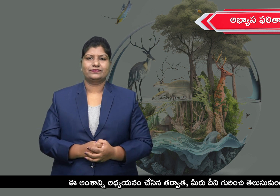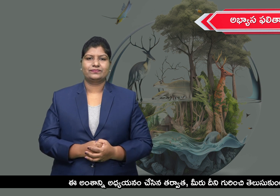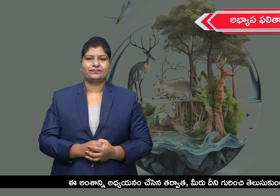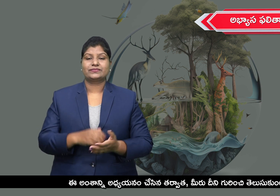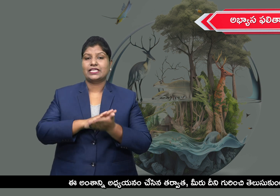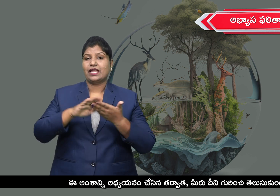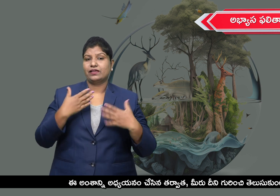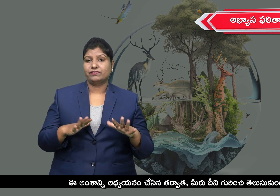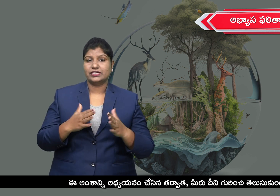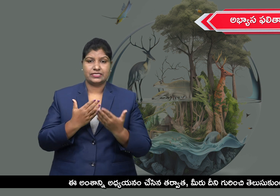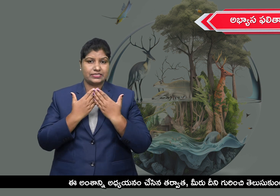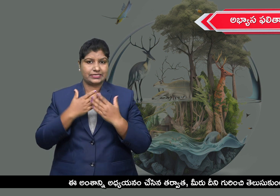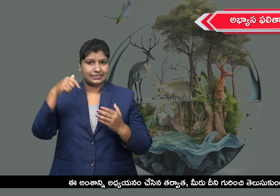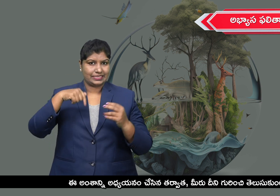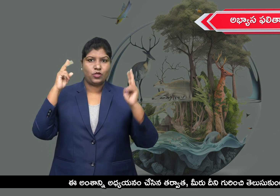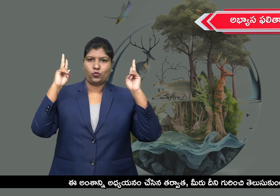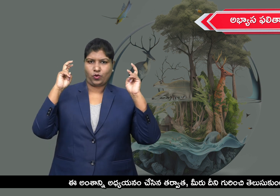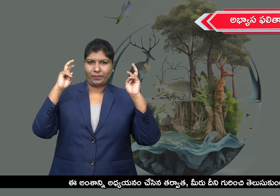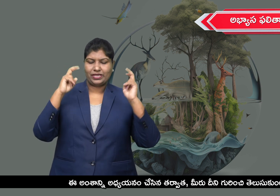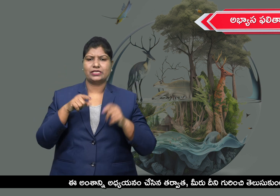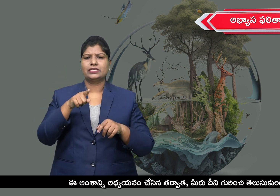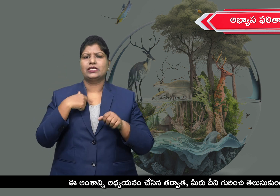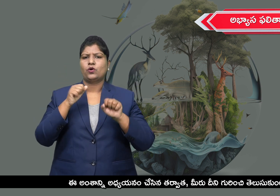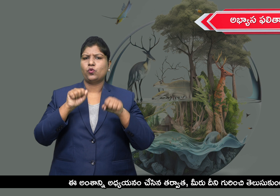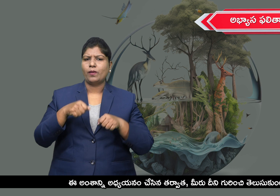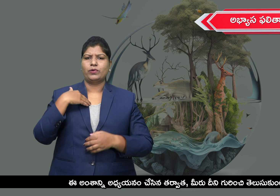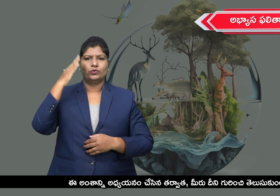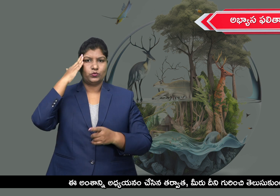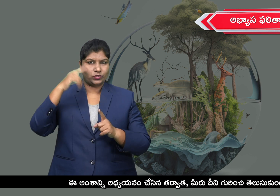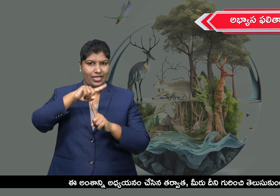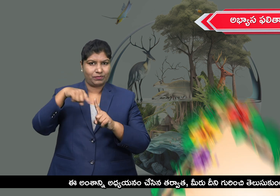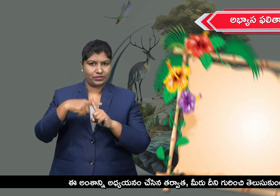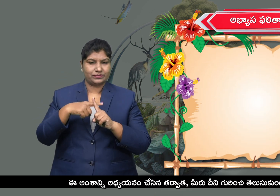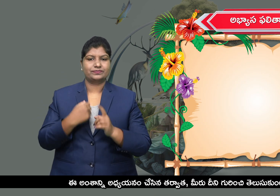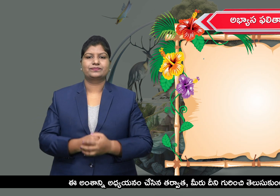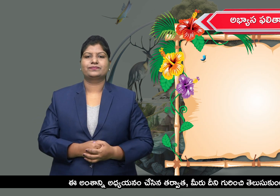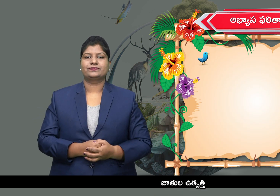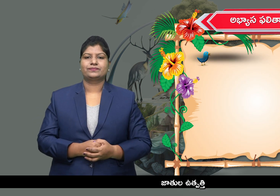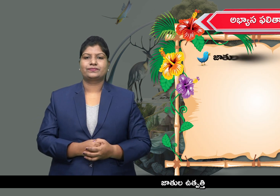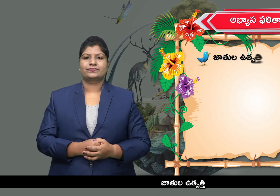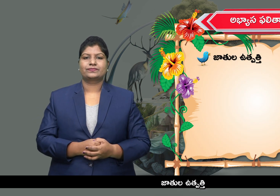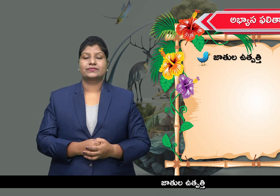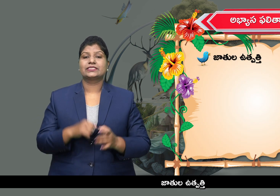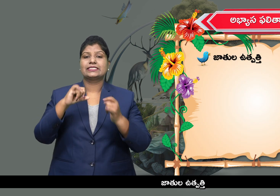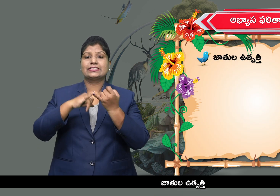ఈ అంశాన్ని అధ్యయనం చేసిన తరువాత మీరు దీని గురించి తెలుసుకుంటారు. జాతుల ఉత్పత్తి.